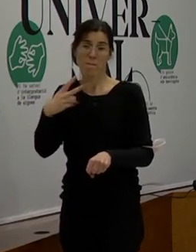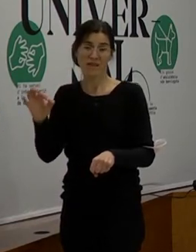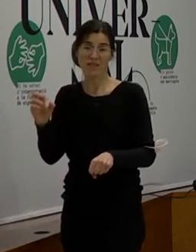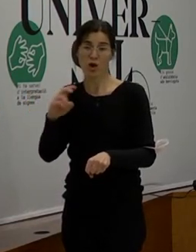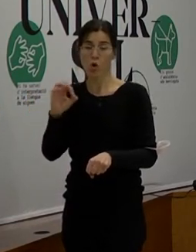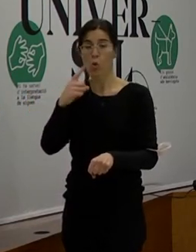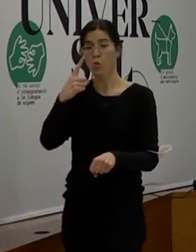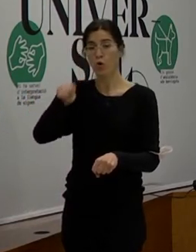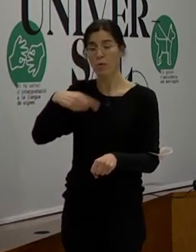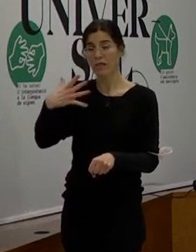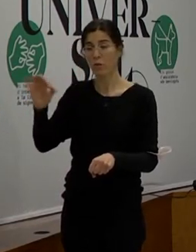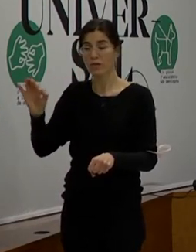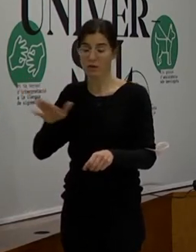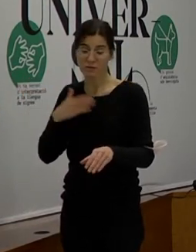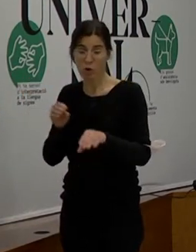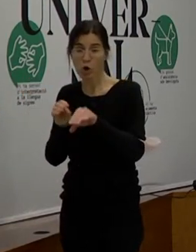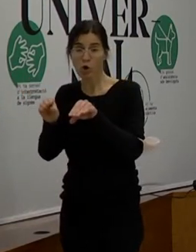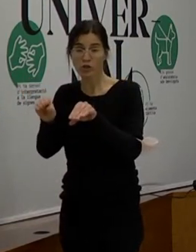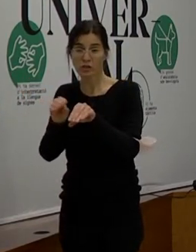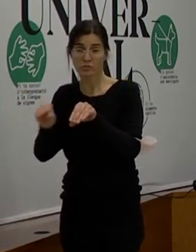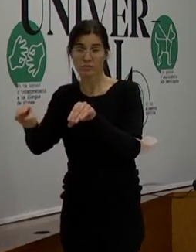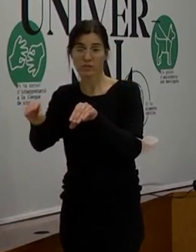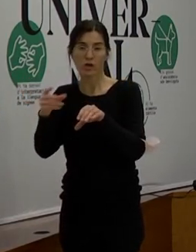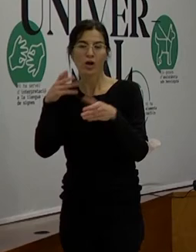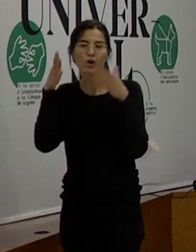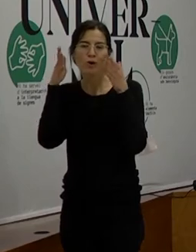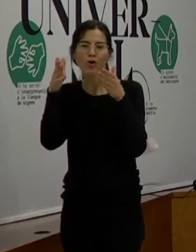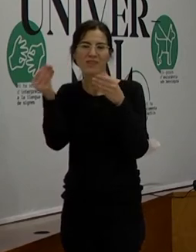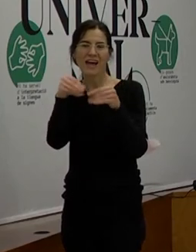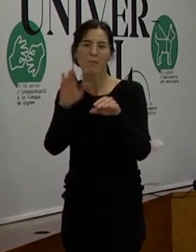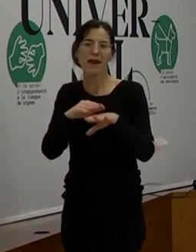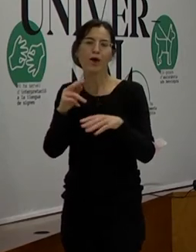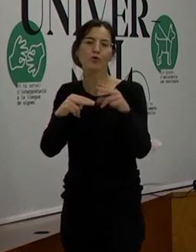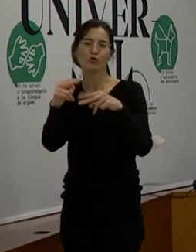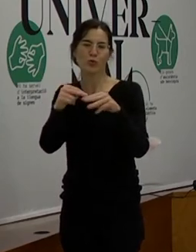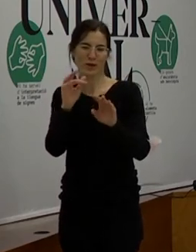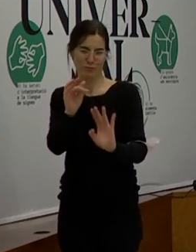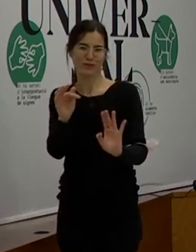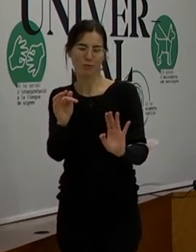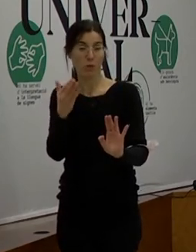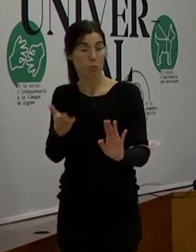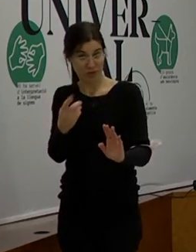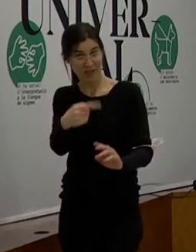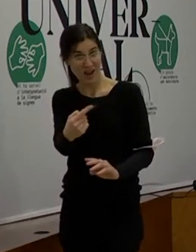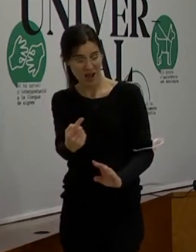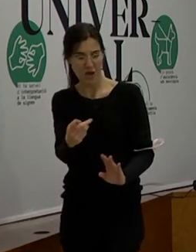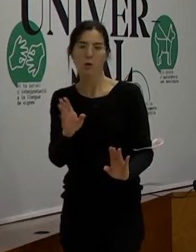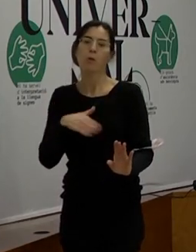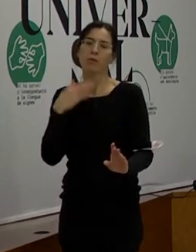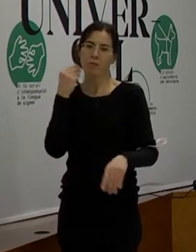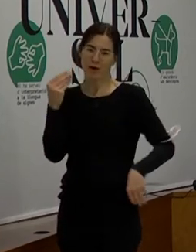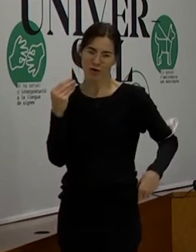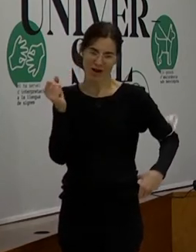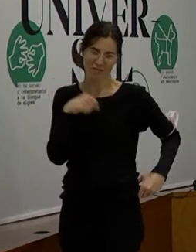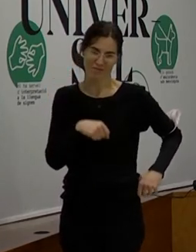i puguin passar els cotxes. És un comentari constructiu. La qüestió és que estigui. Però es pot millorar.